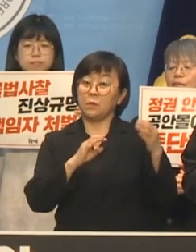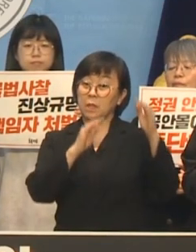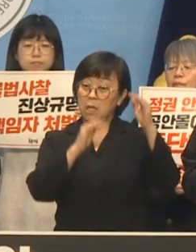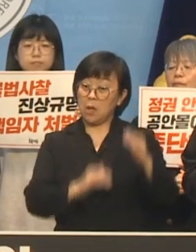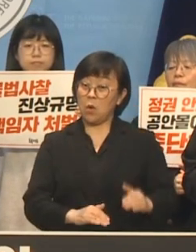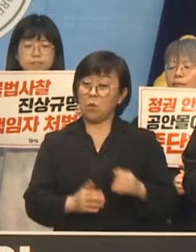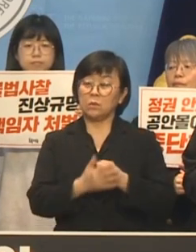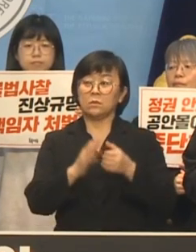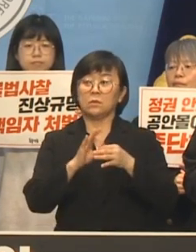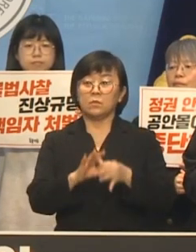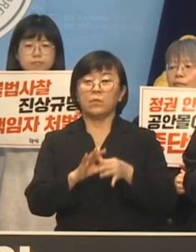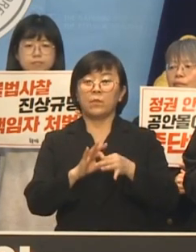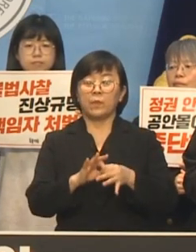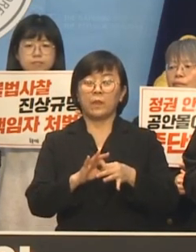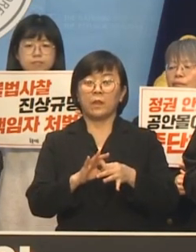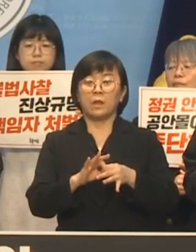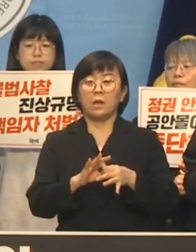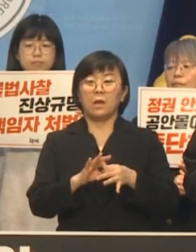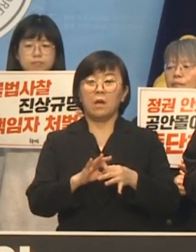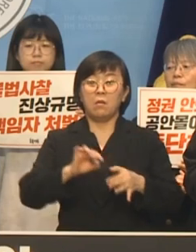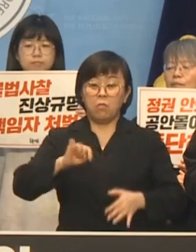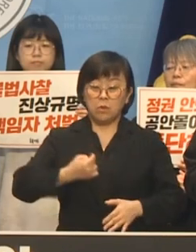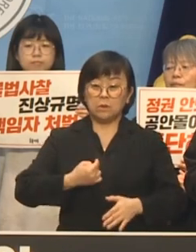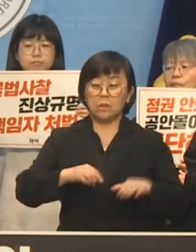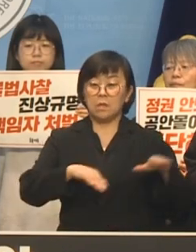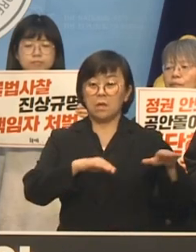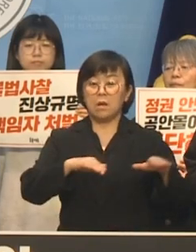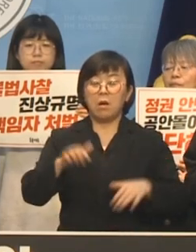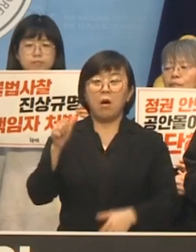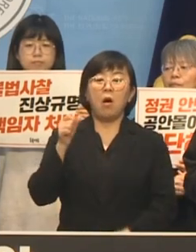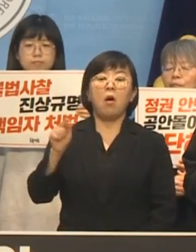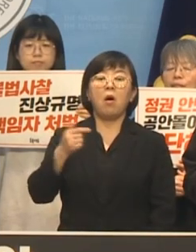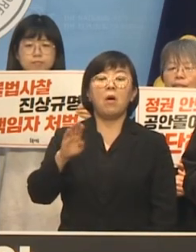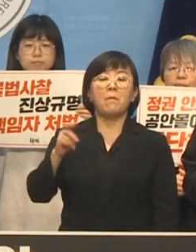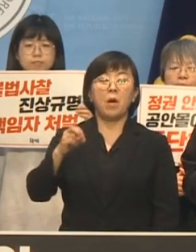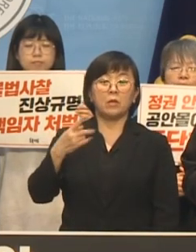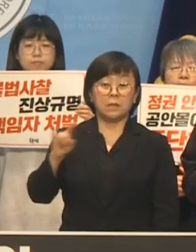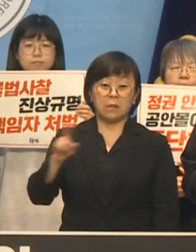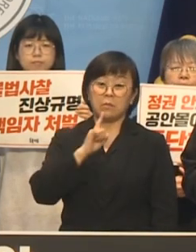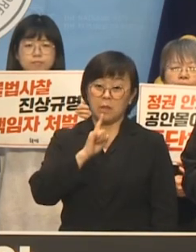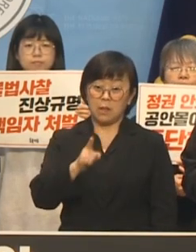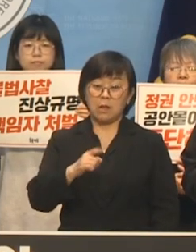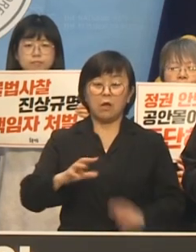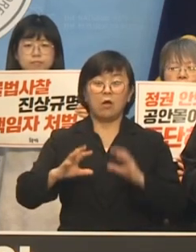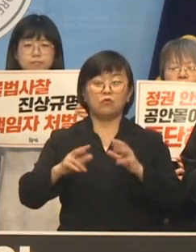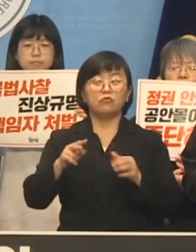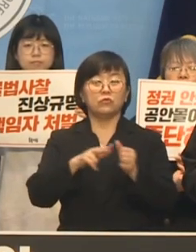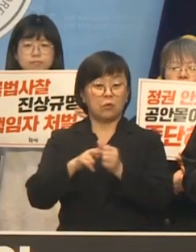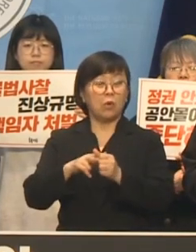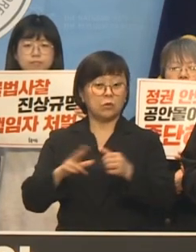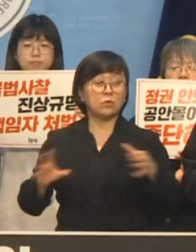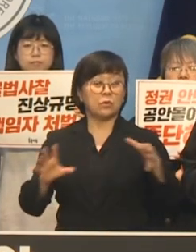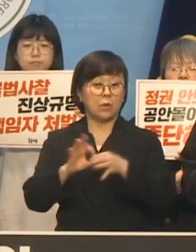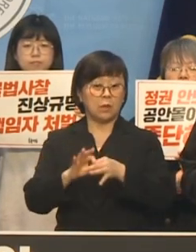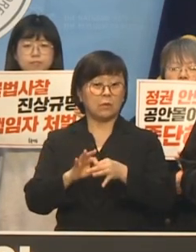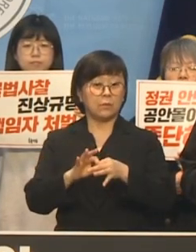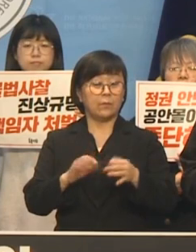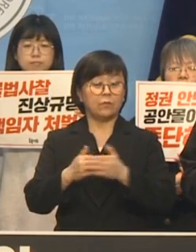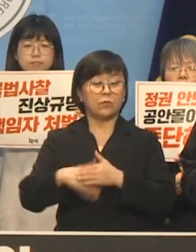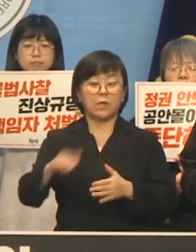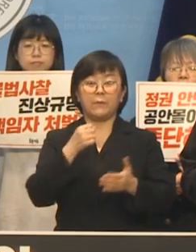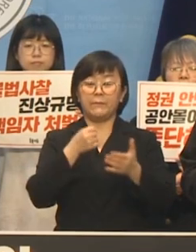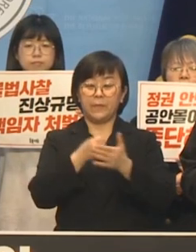내용을 통해서 본인 스스로는 헌병대라고 주장을 하고 있지만 국정원 소속인 것으로 저희들은